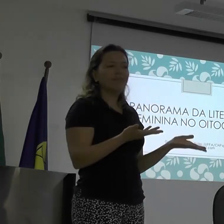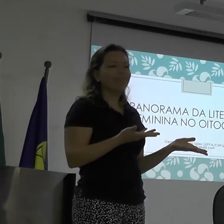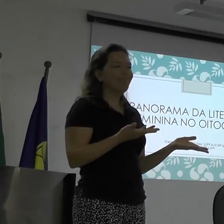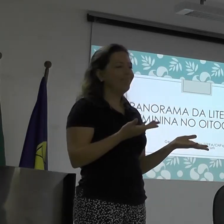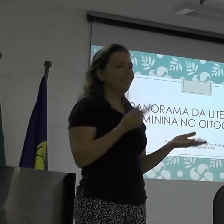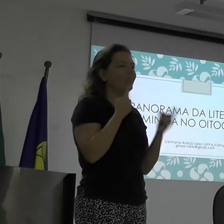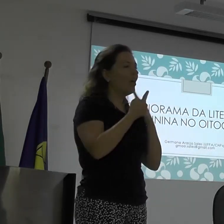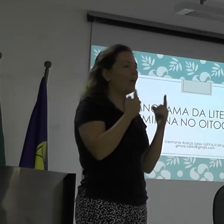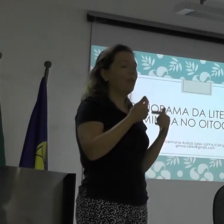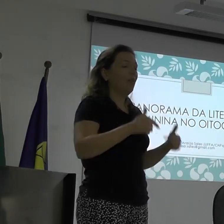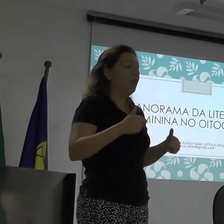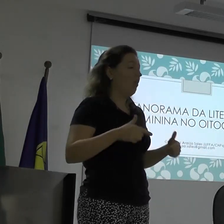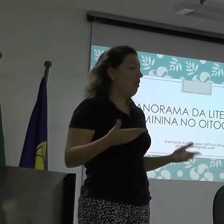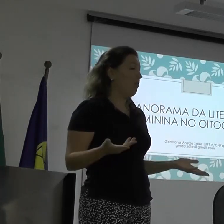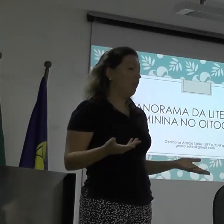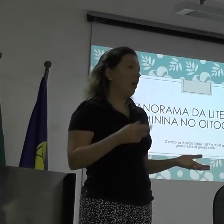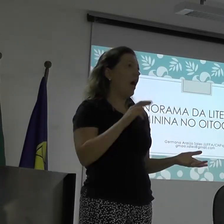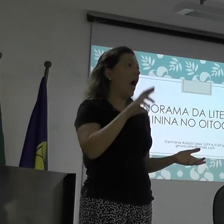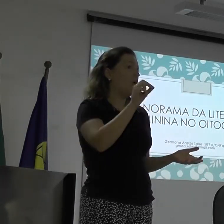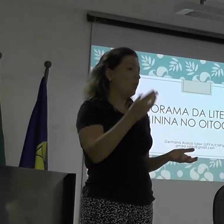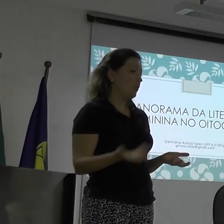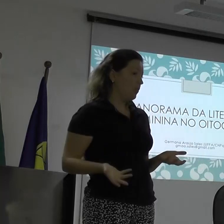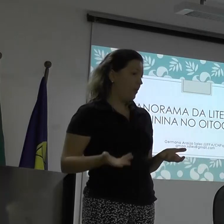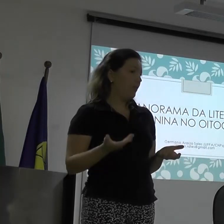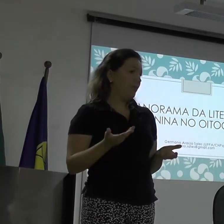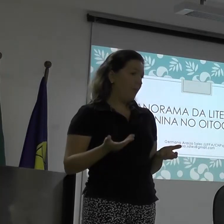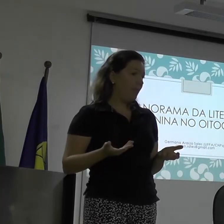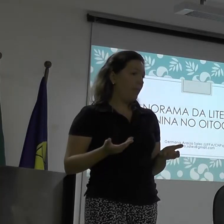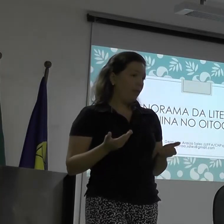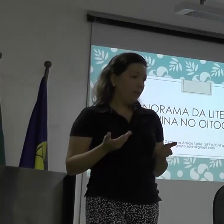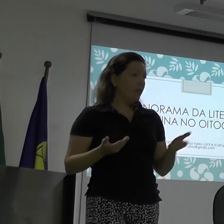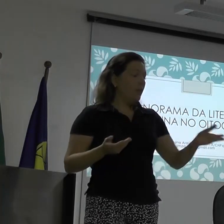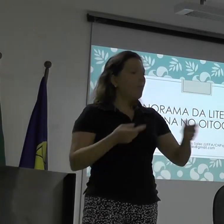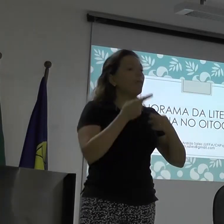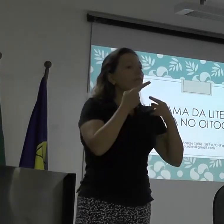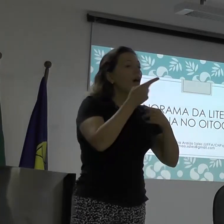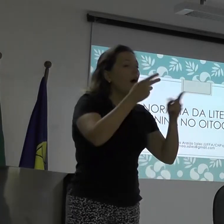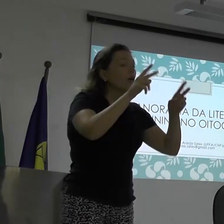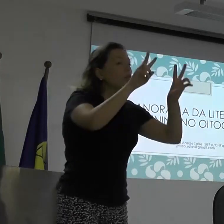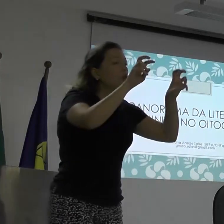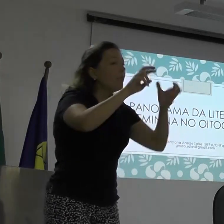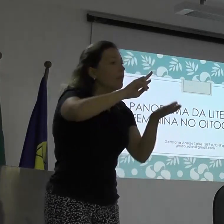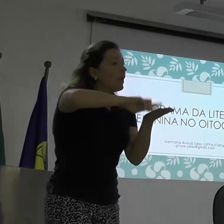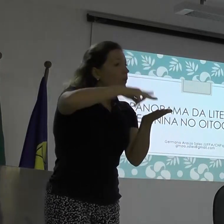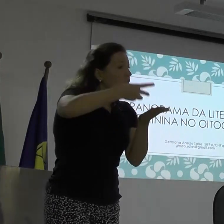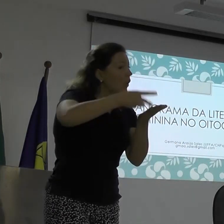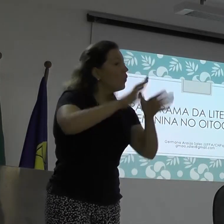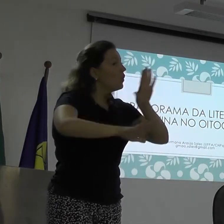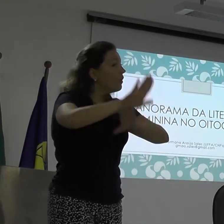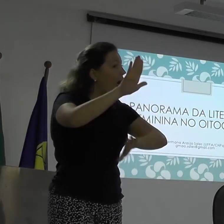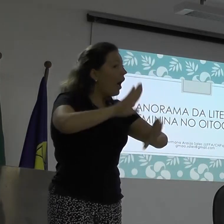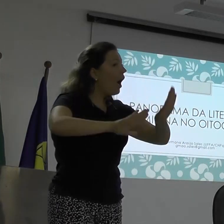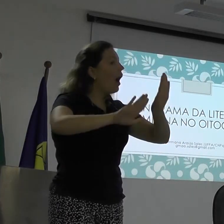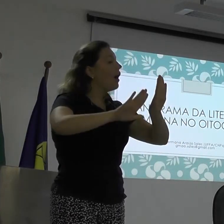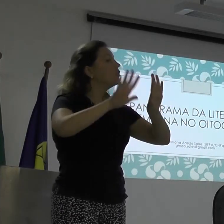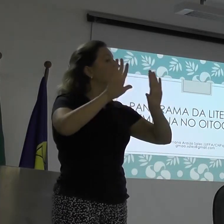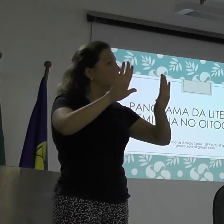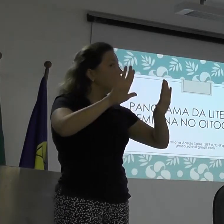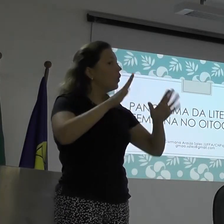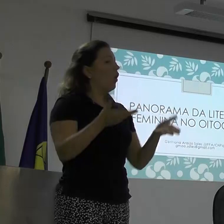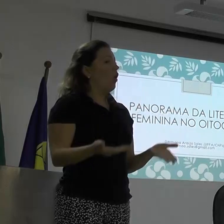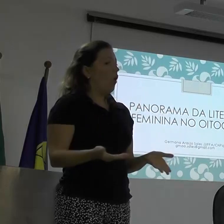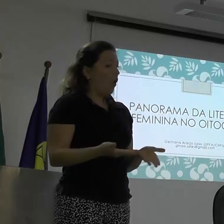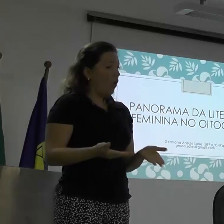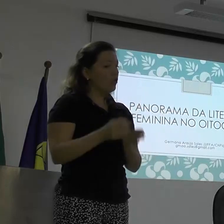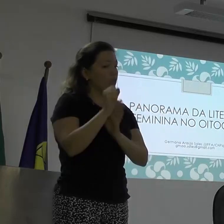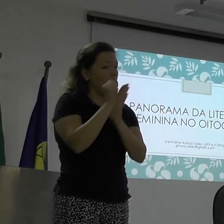fala de tradução, a gente tem que tomar um cuidado e realmente voltar, ainda hoje no